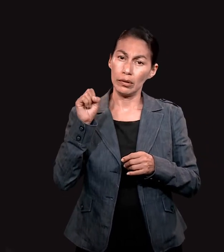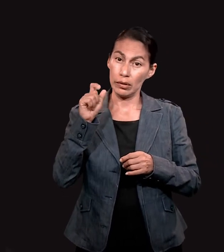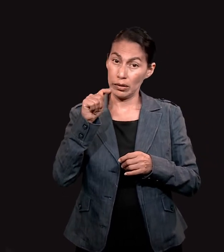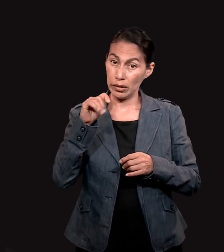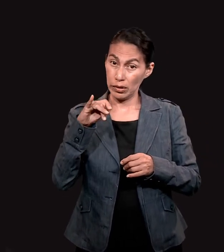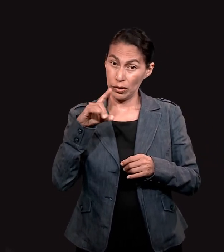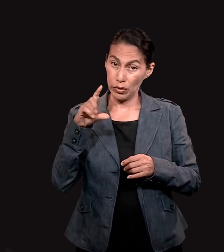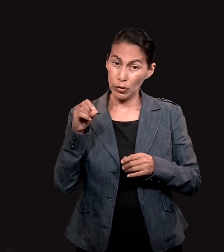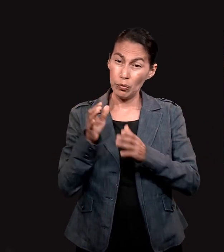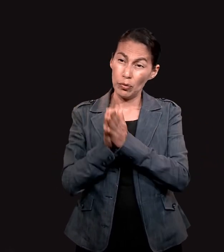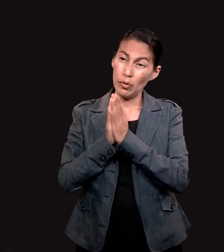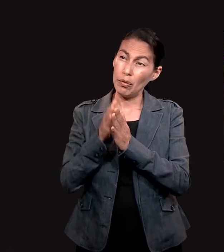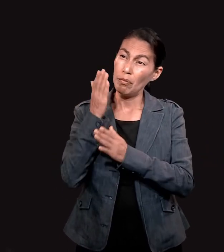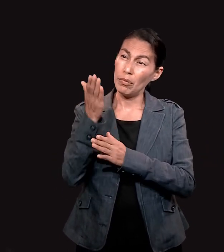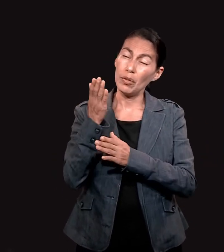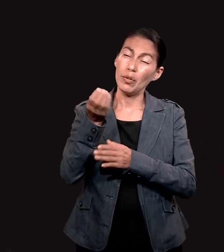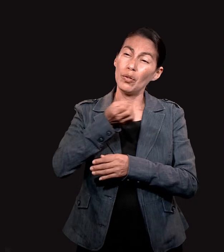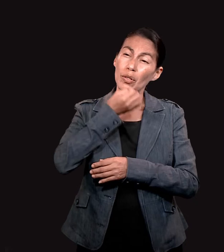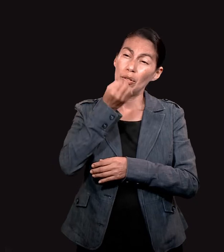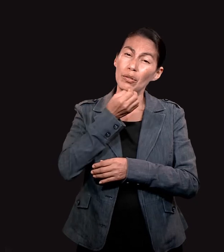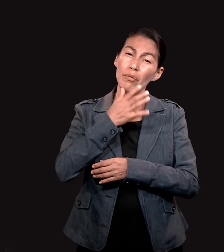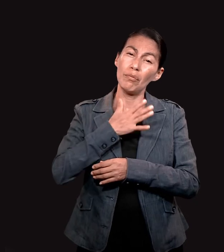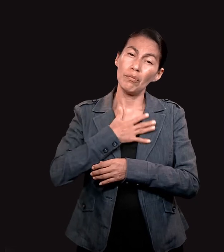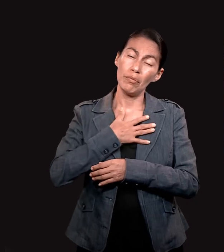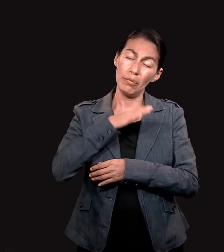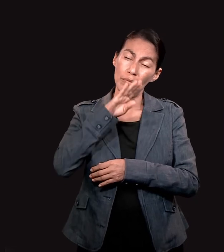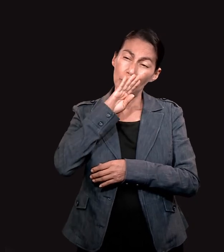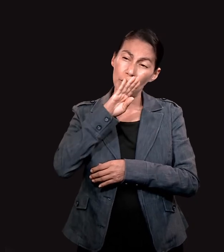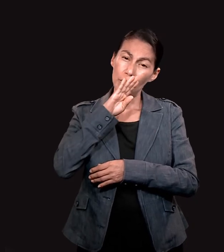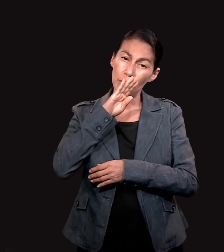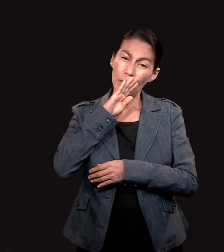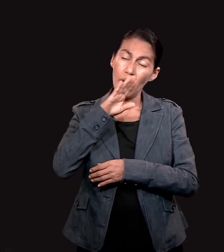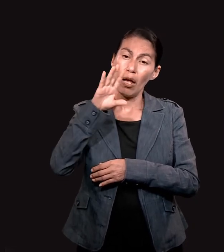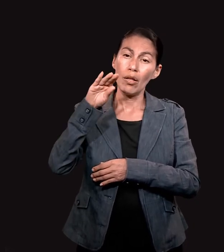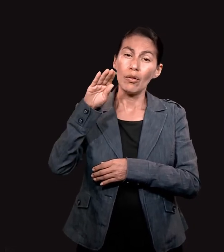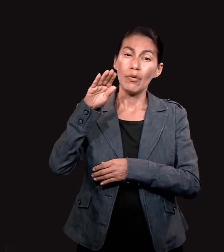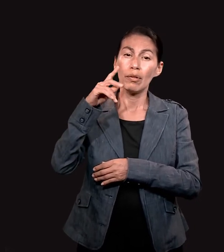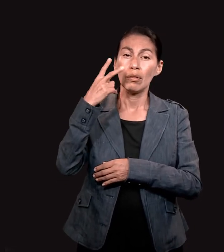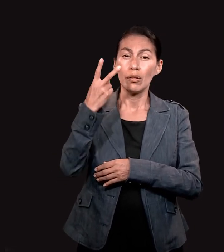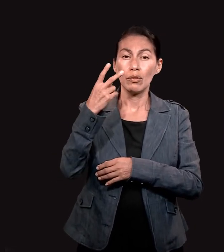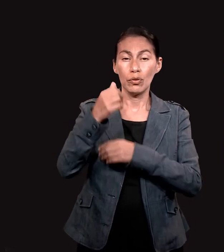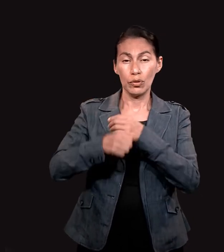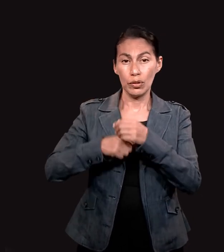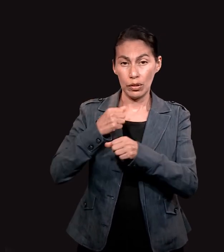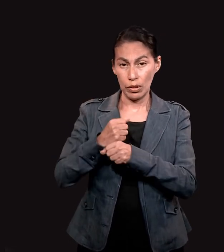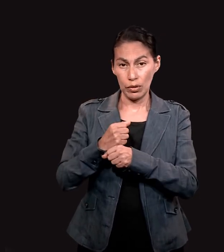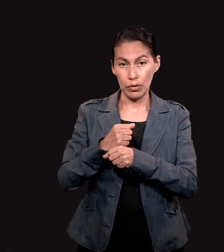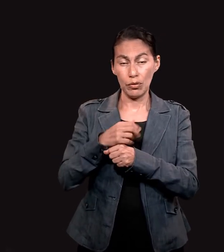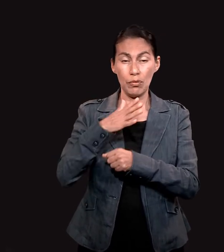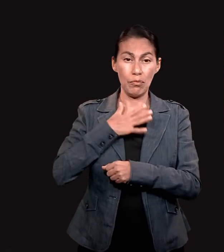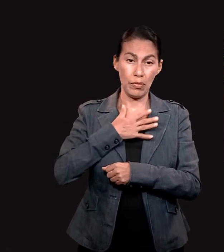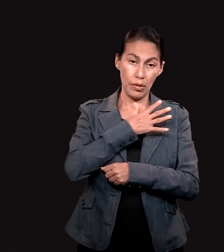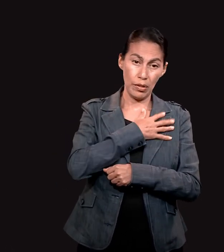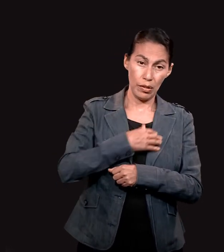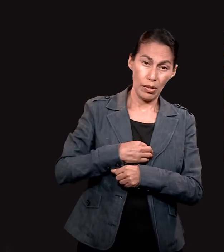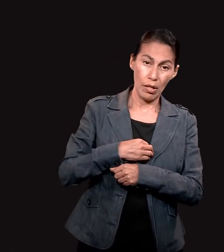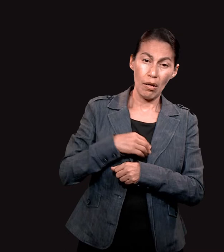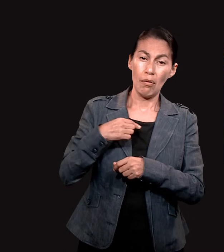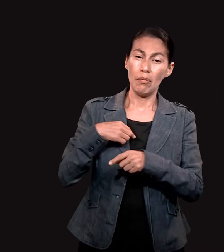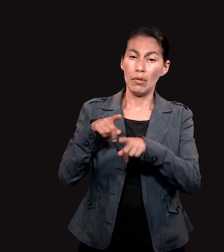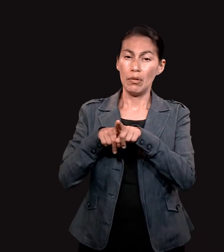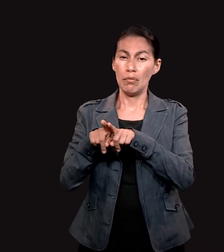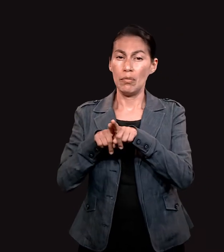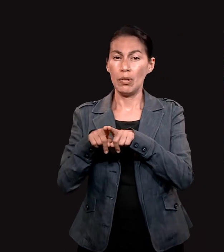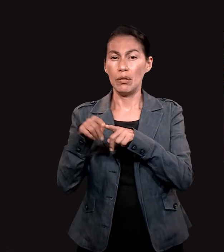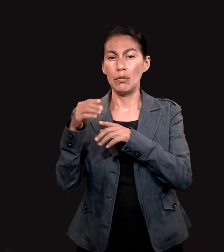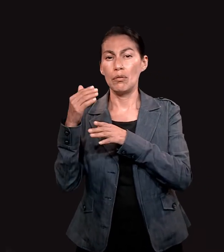Tiene principio de neumonía. Ella tiene 92 años. Pido por mi hija también, por mi hermano menor,